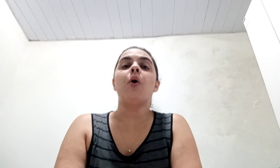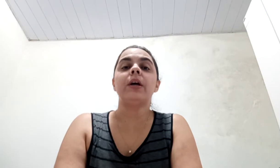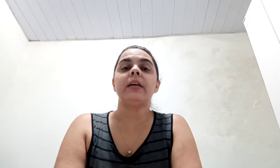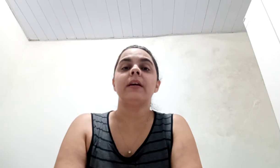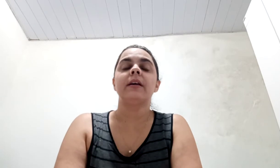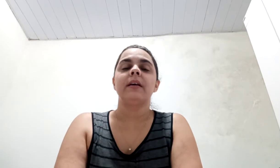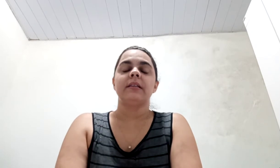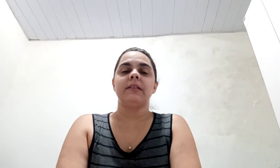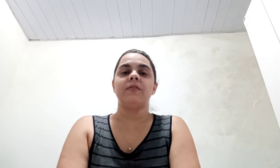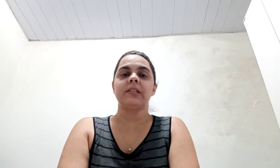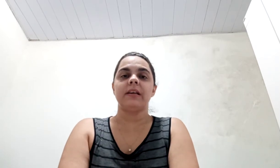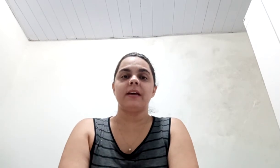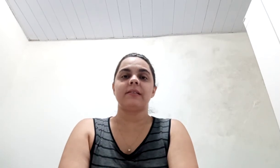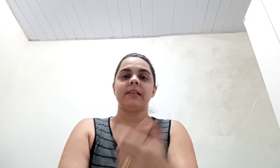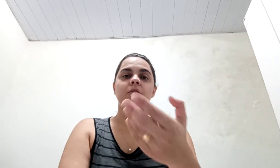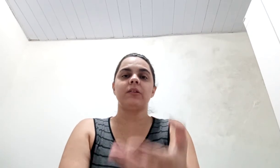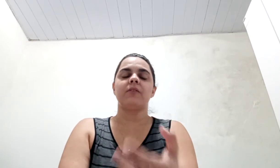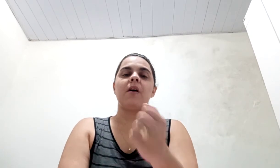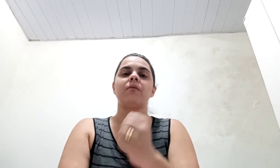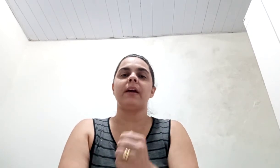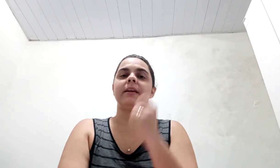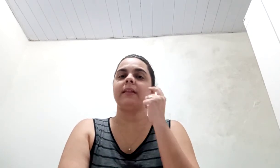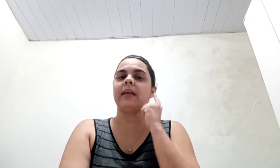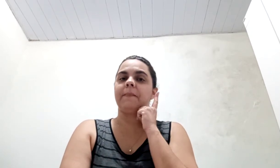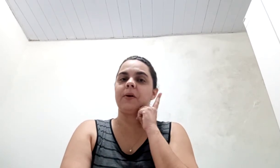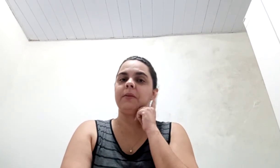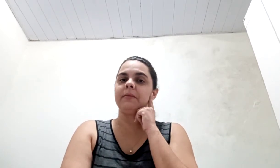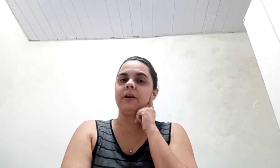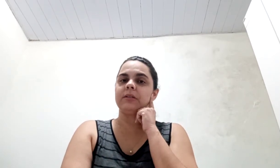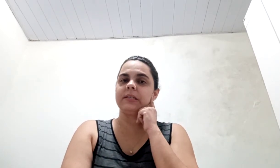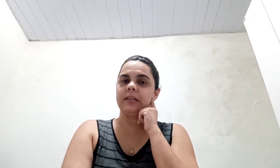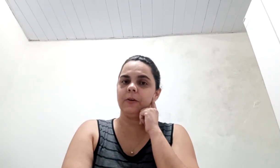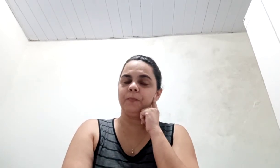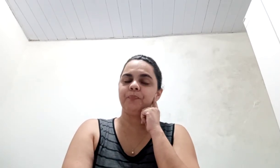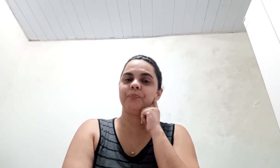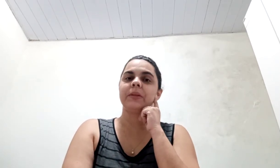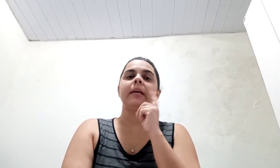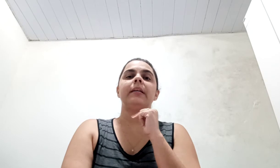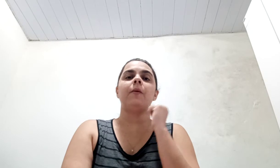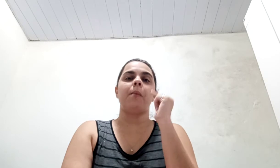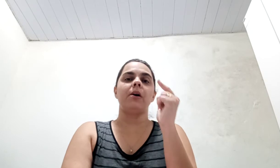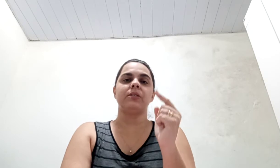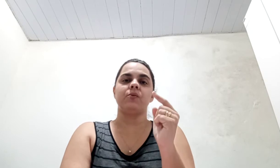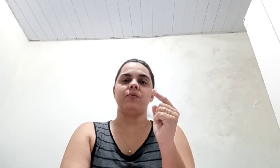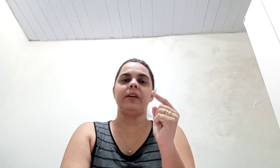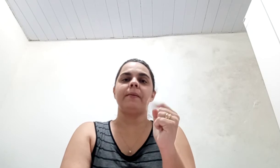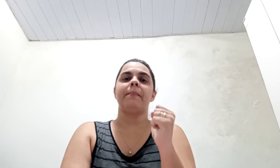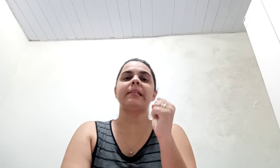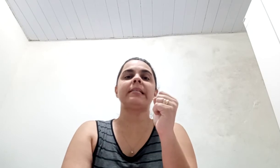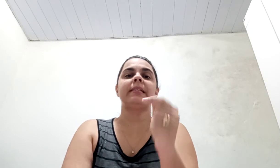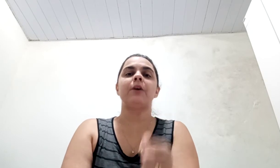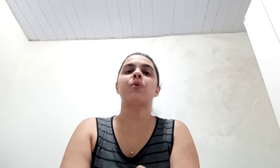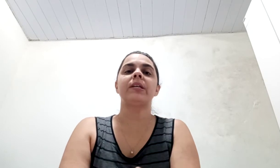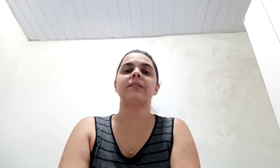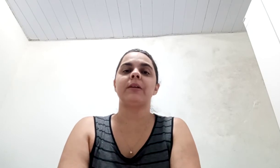oi. Se você se encontra com alguém que tenha problema de audição, que não possa ouvir, mas que tenha o conhecimento